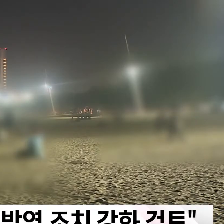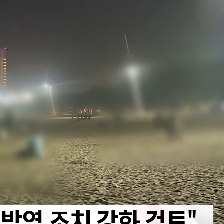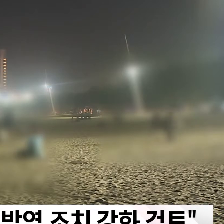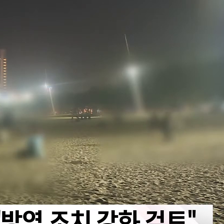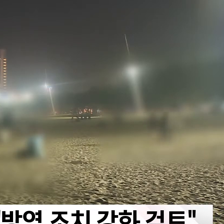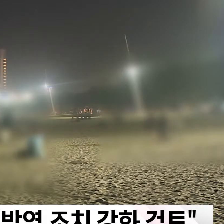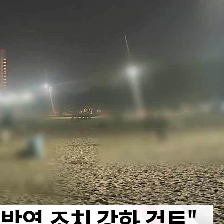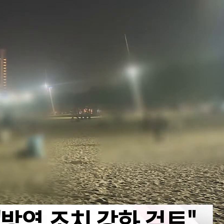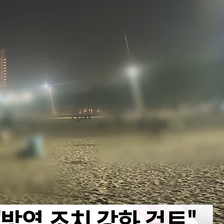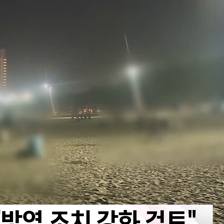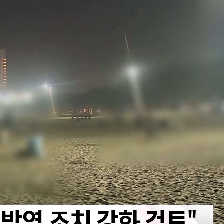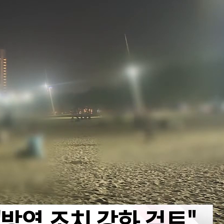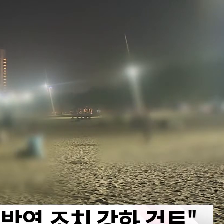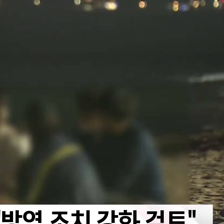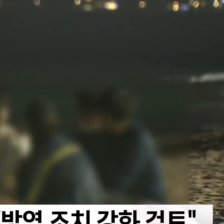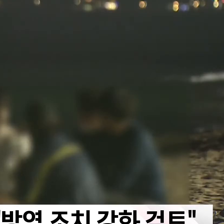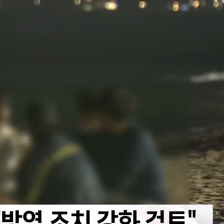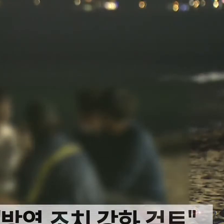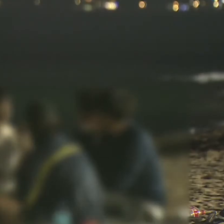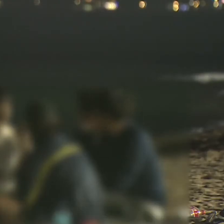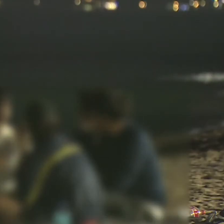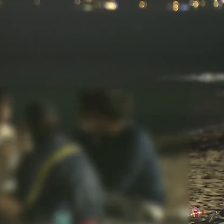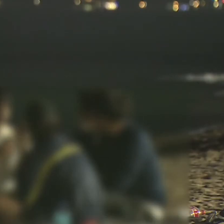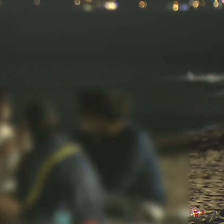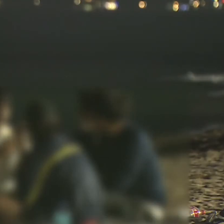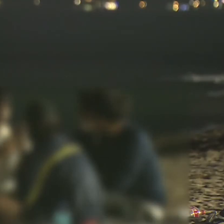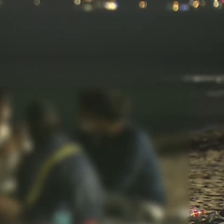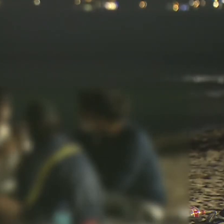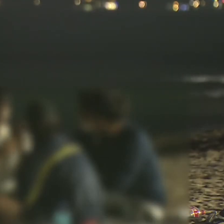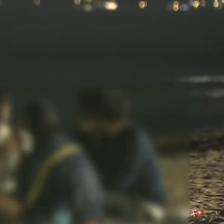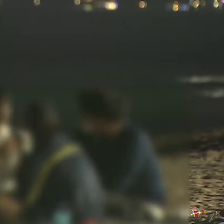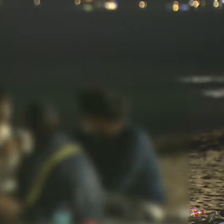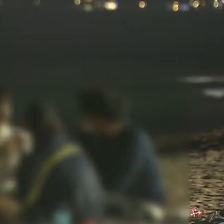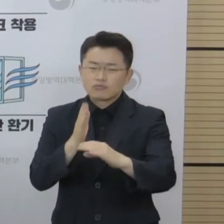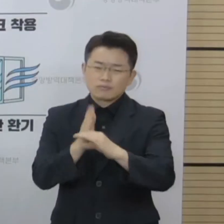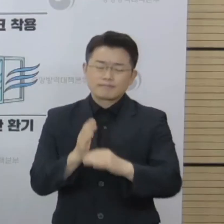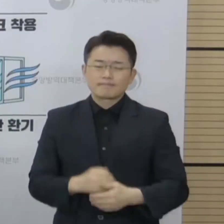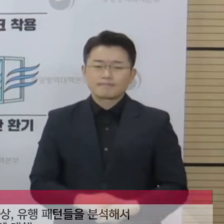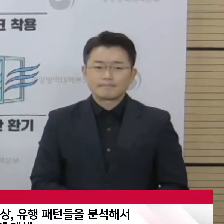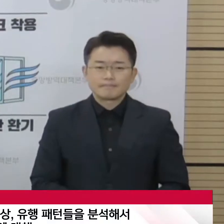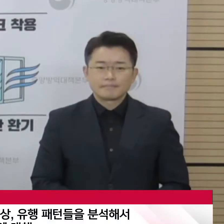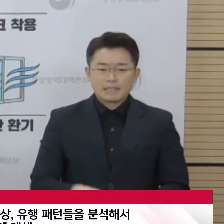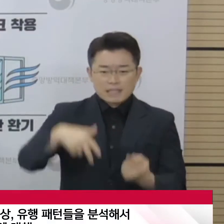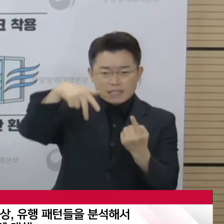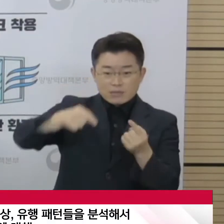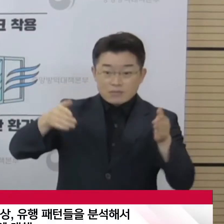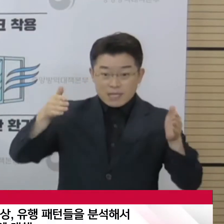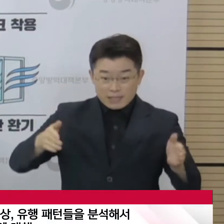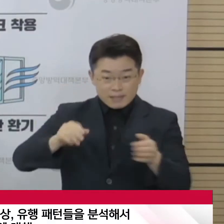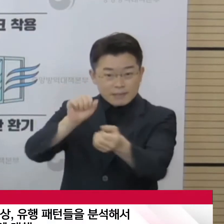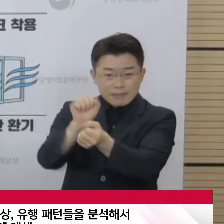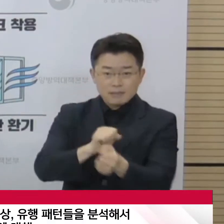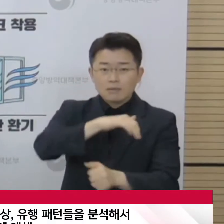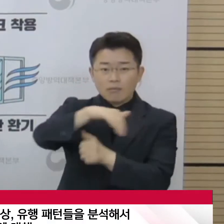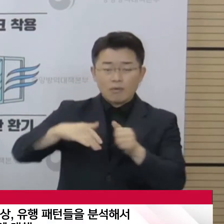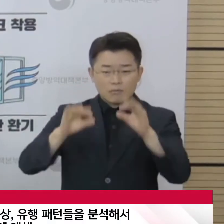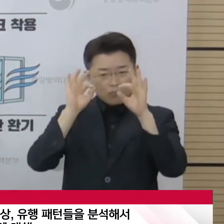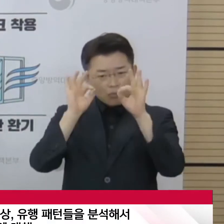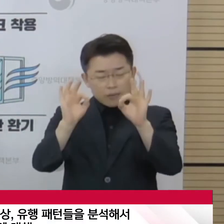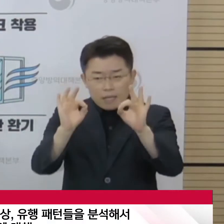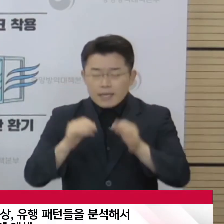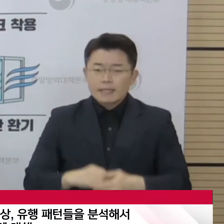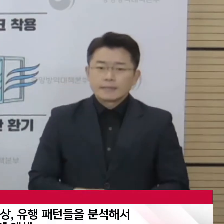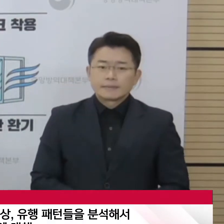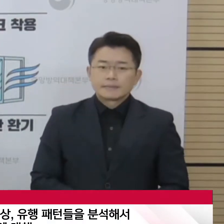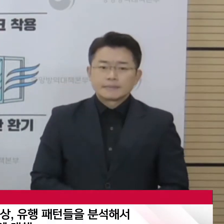있어 방역당국은 추가 조치도 검토 중입니다. 이번 주 발생 동향을 보면서 세부적인